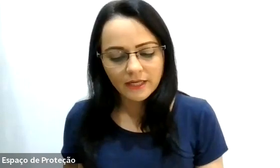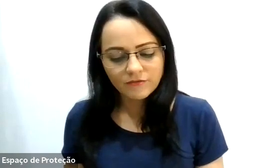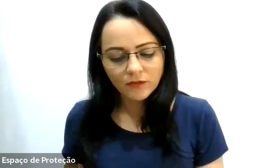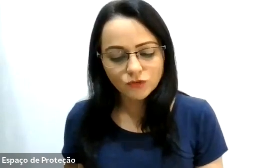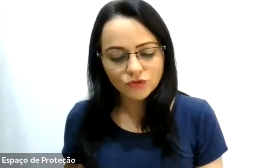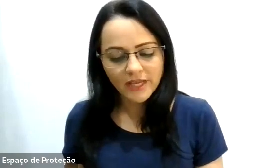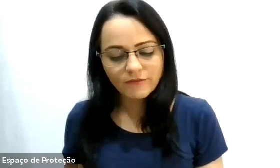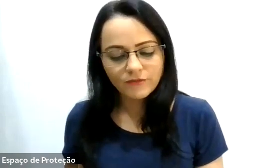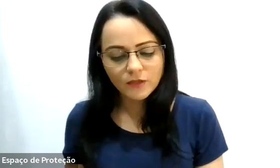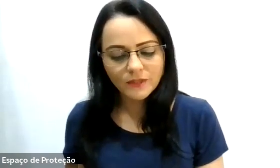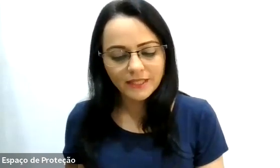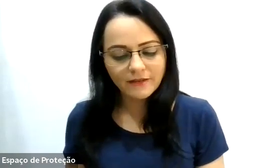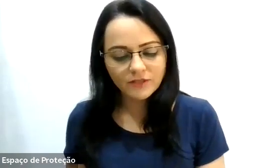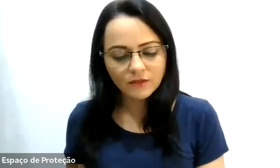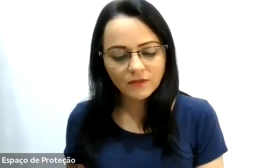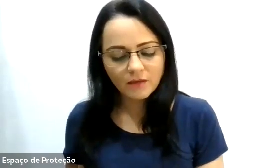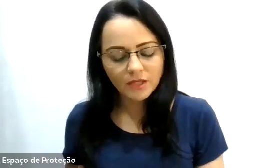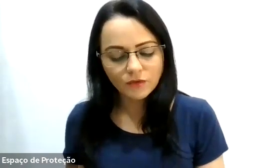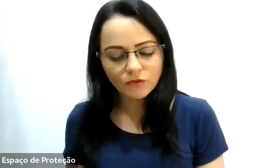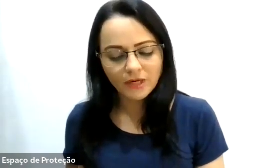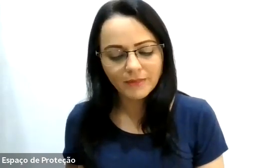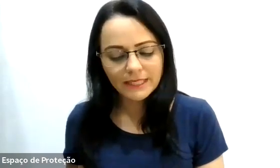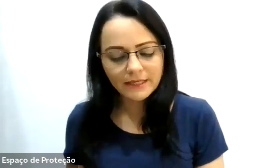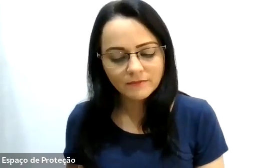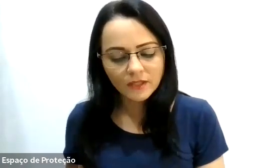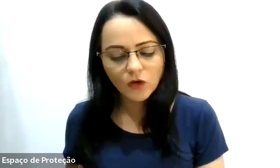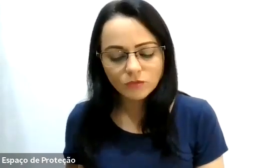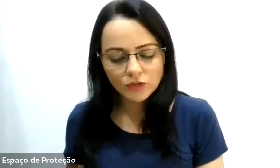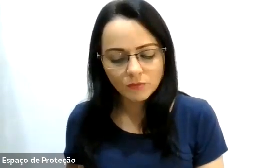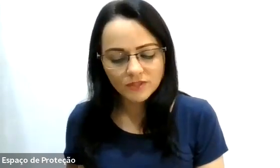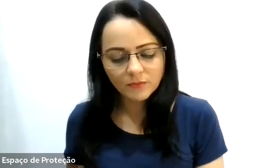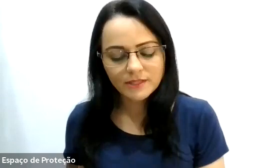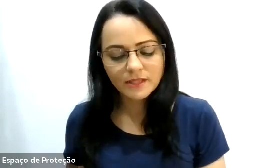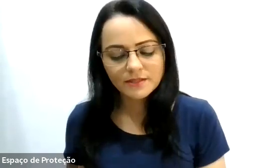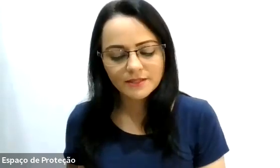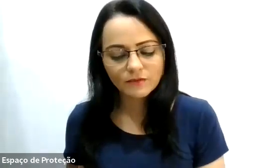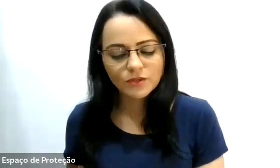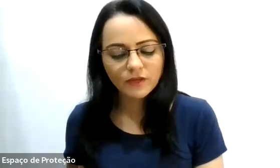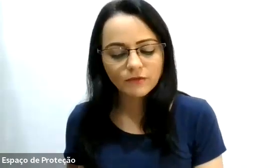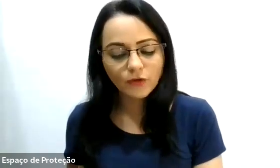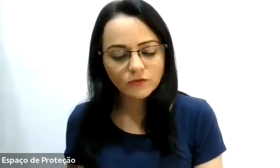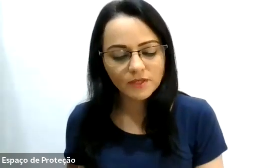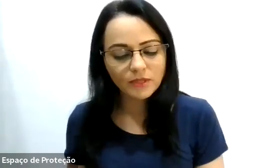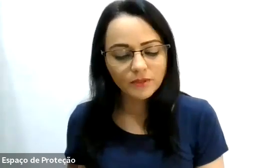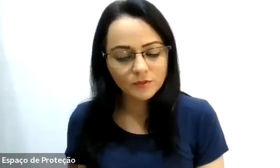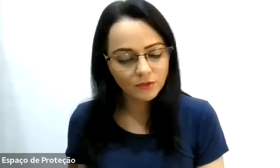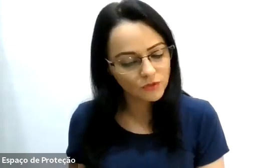Ele falou, José, filho de Davi, não tenha medo em tomar Maria como sua esposa, pois a criança que está no seu ventre foi concebida pelo Espírito